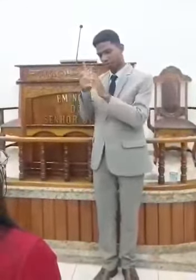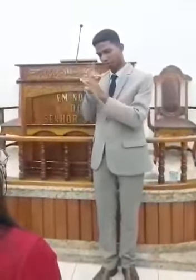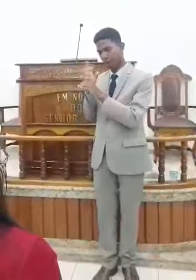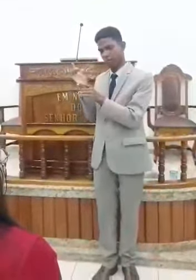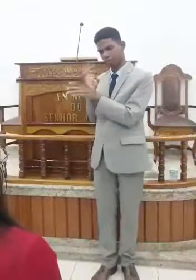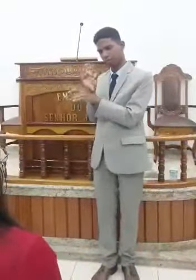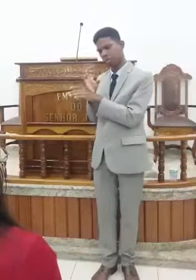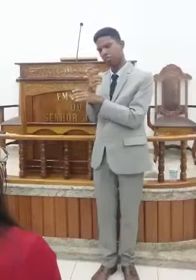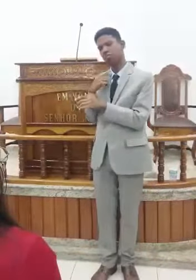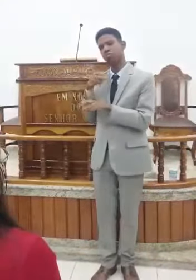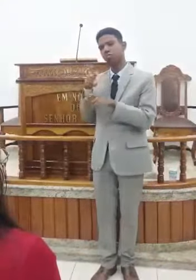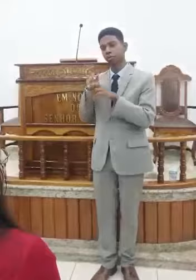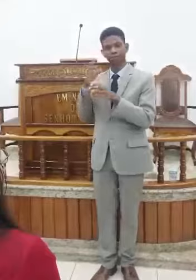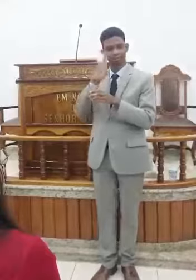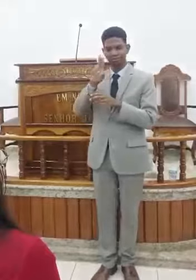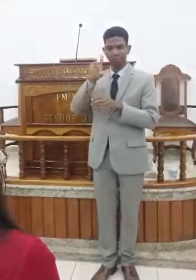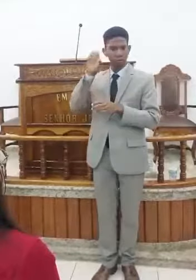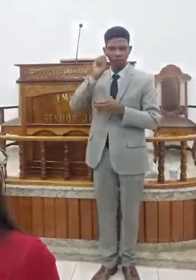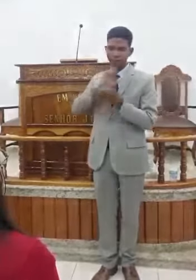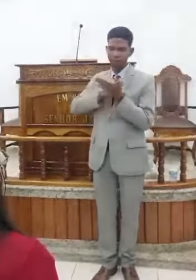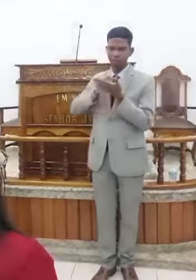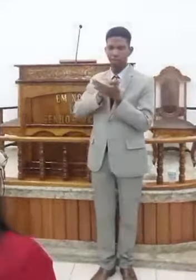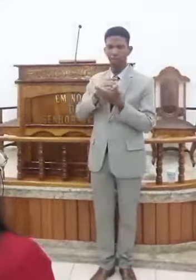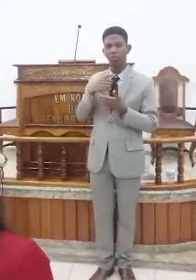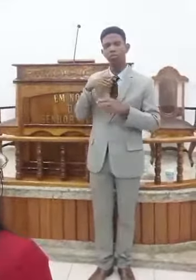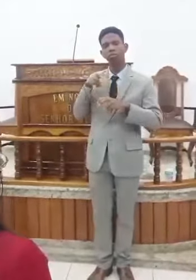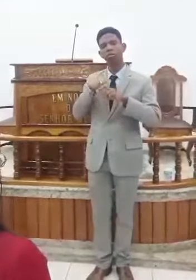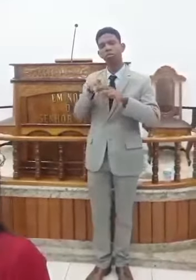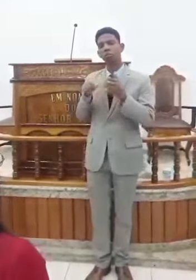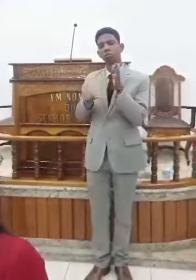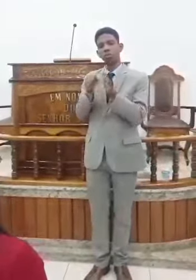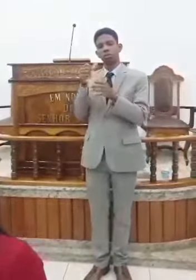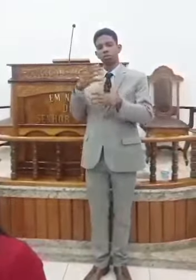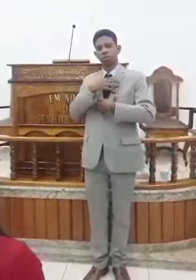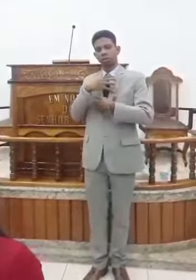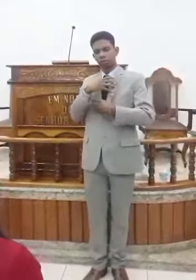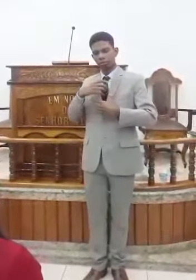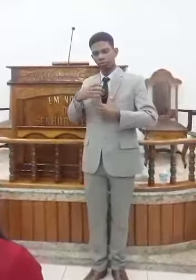primeira vez que eu fui no culto lá no Transilvânia, eu fiquei sentado lá e eu não escuto nada, então eu estava sentado lá a primeira vez,